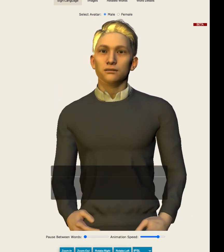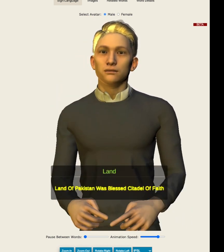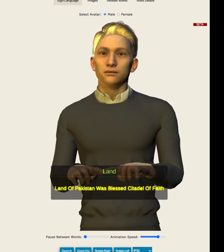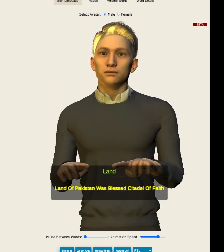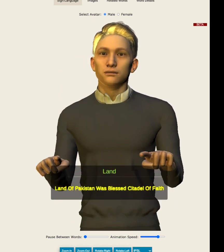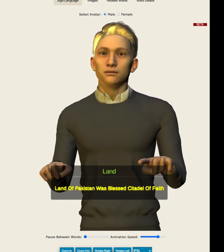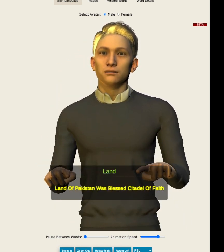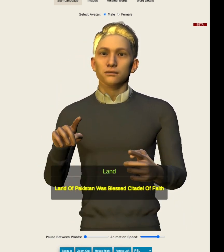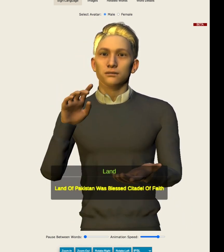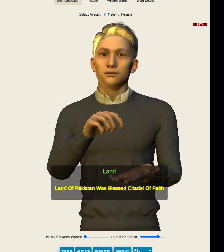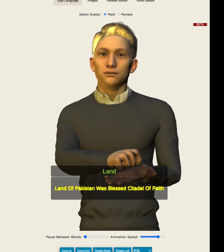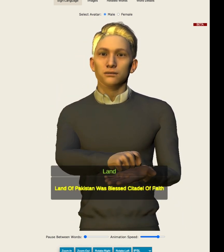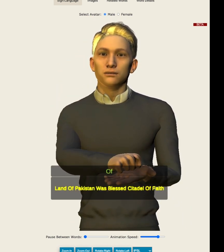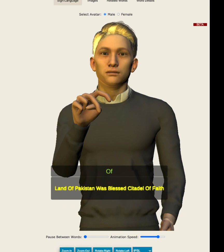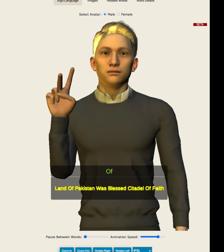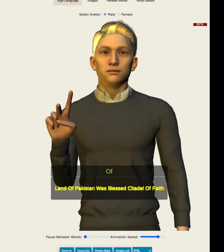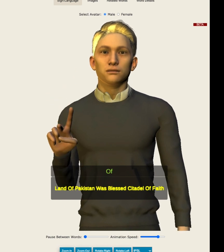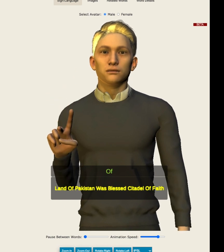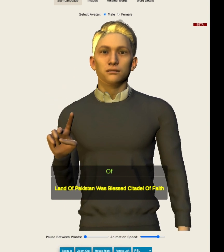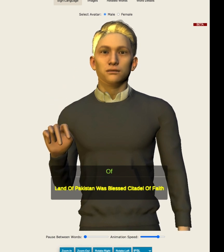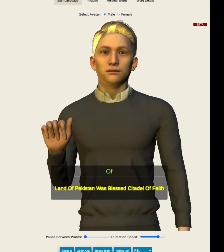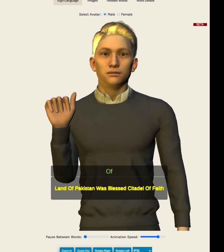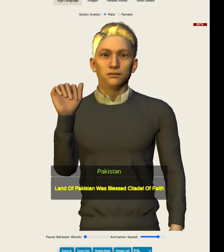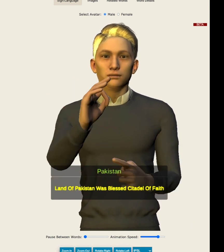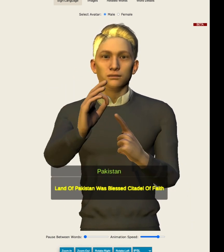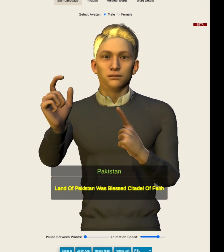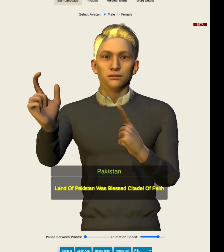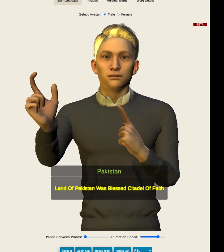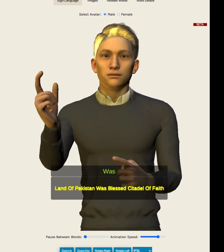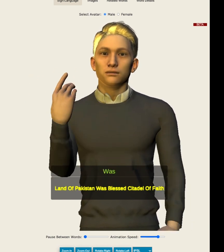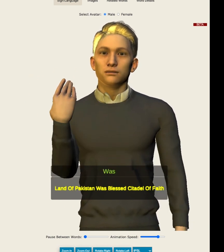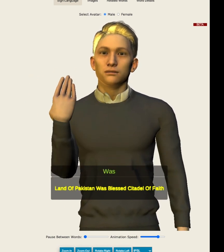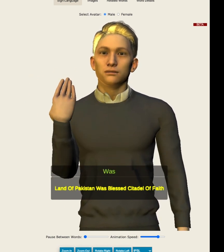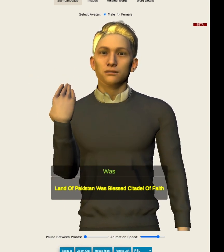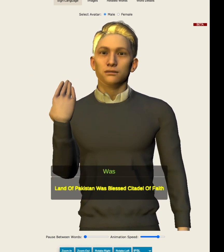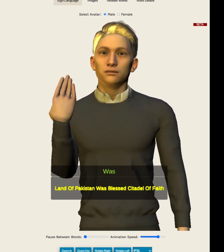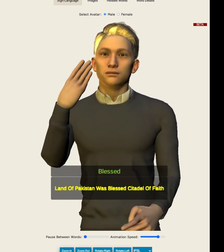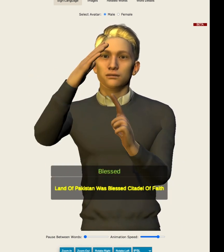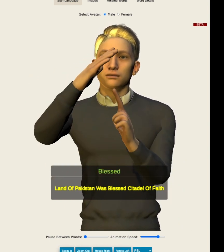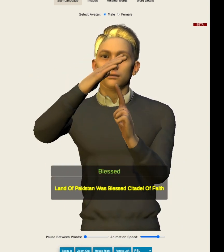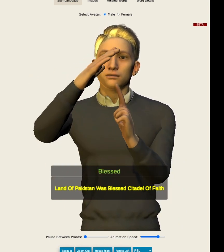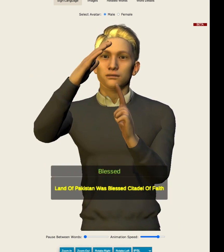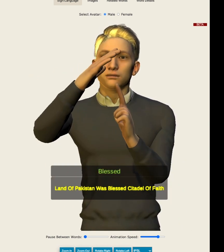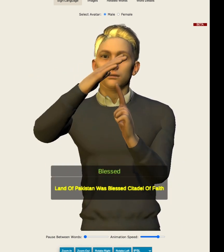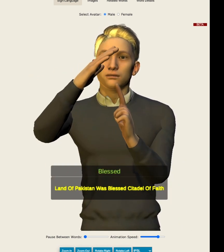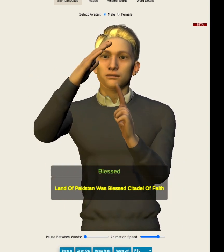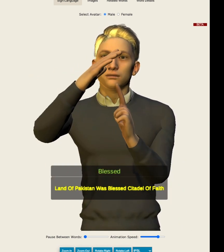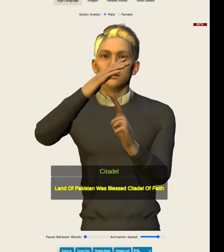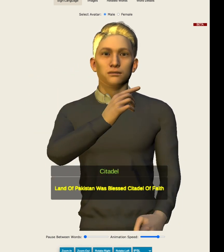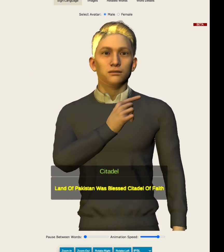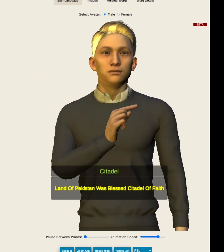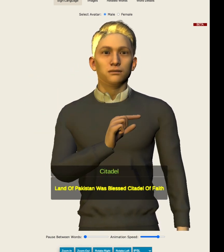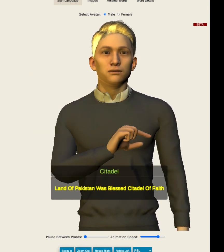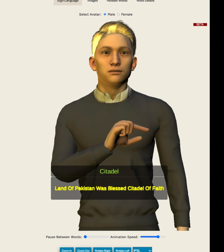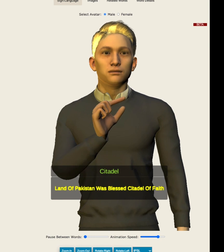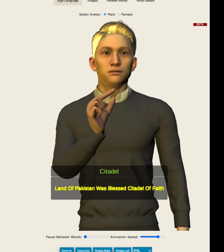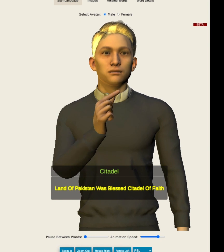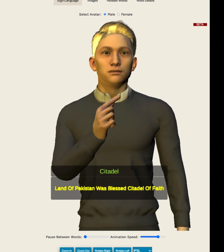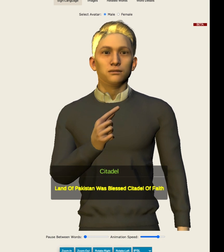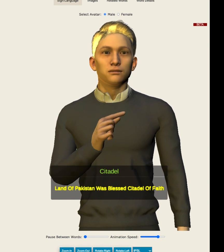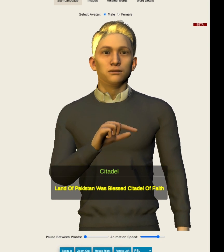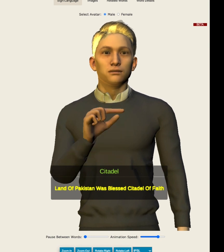کشود حسین شادواد